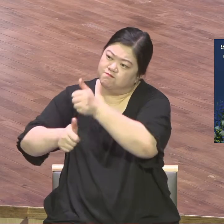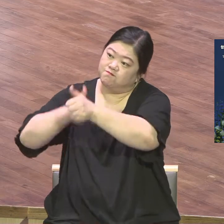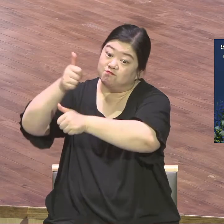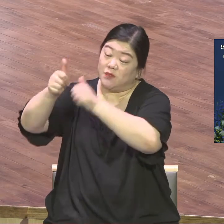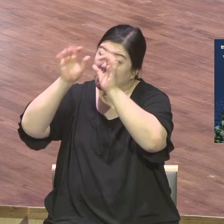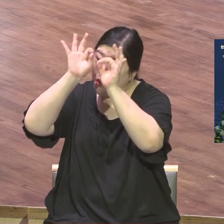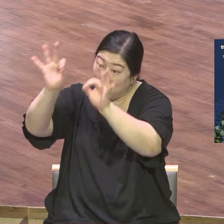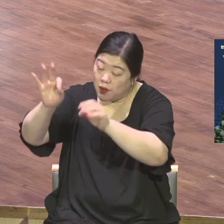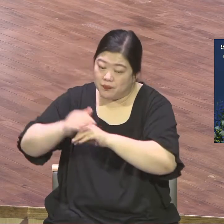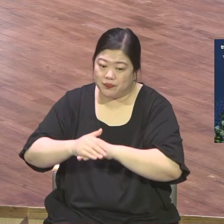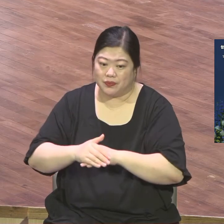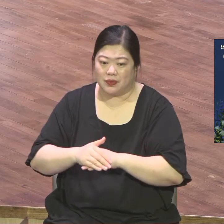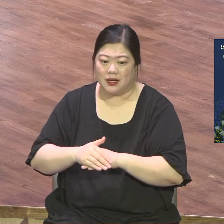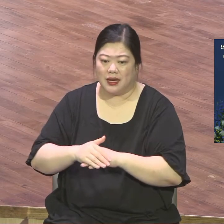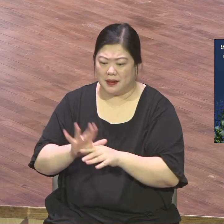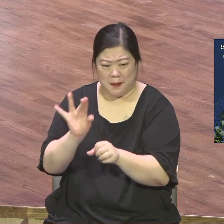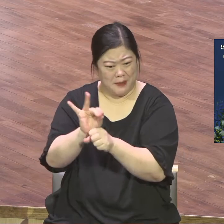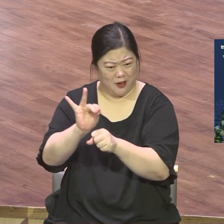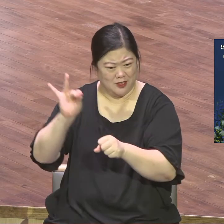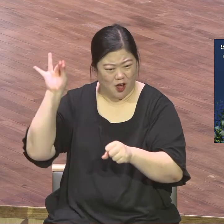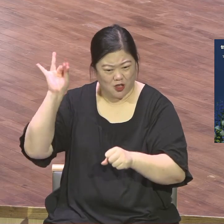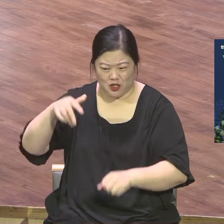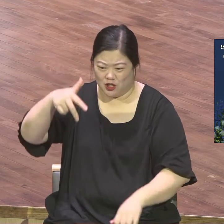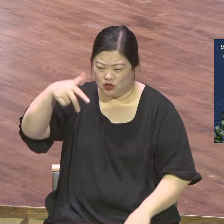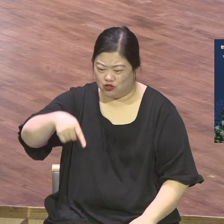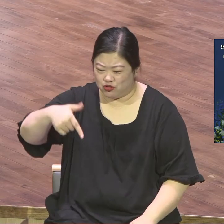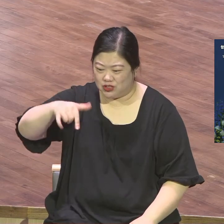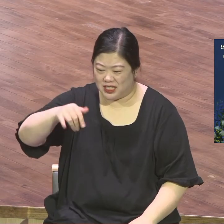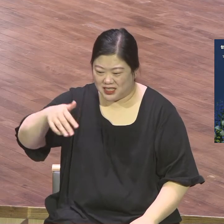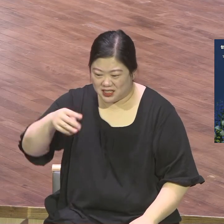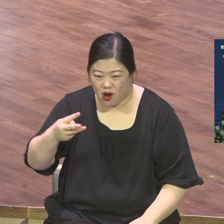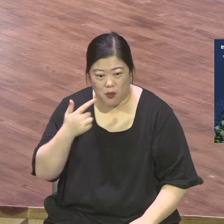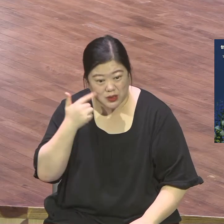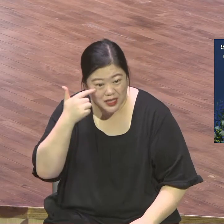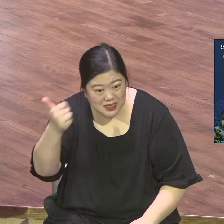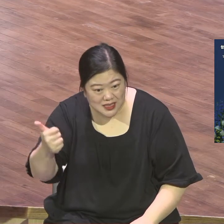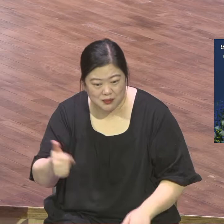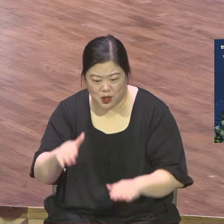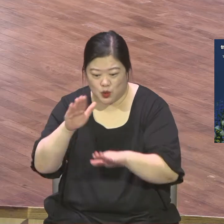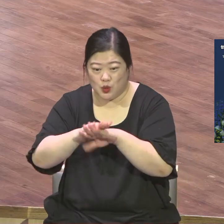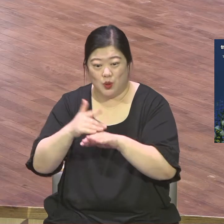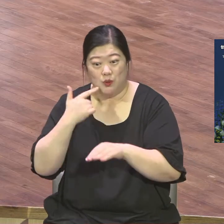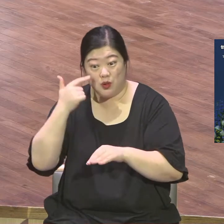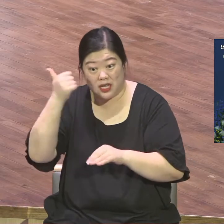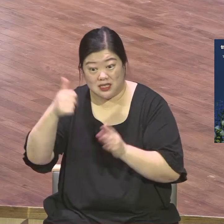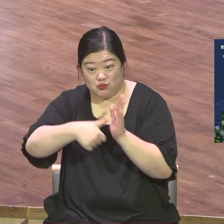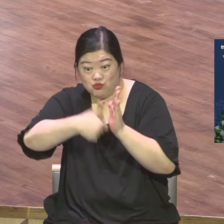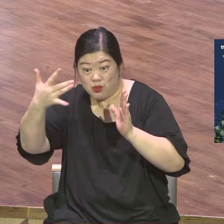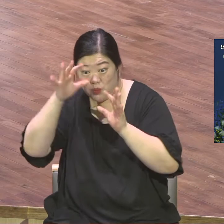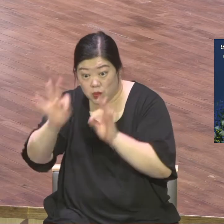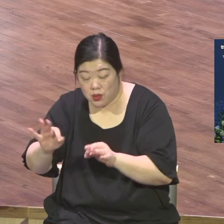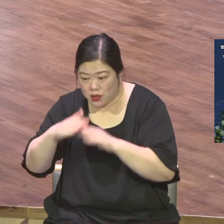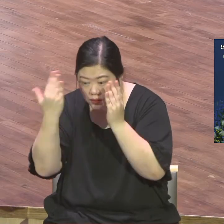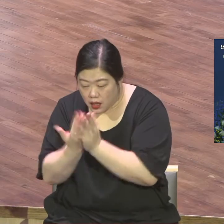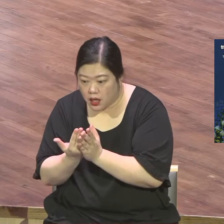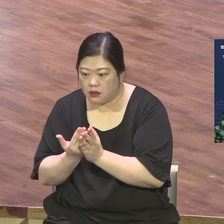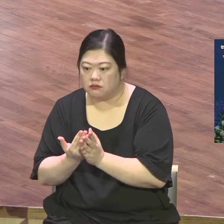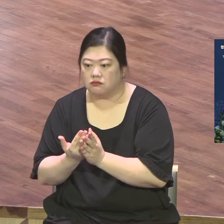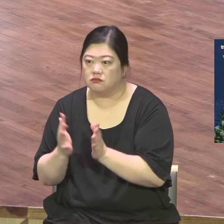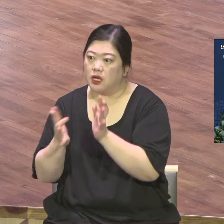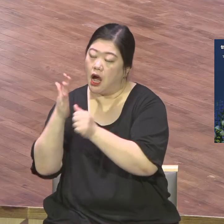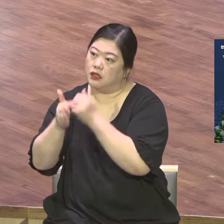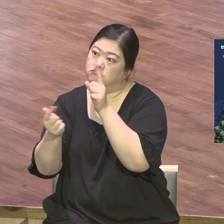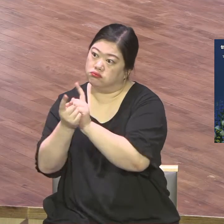초대 한국의 100년 전에 예수 믿음 다 죽여버렸어요. 그러니까 그렇게 왜 죽으신, 왜 하나밖에 없는